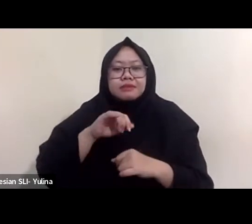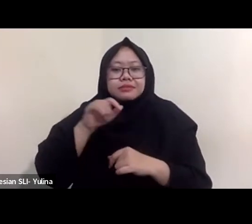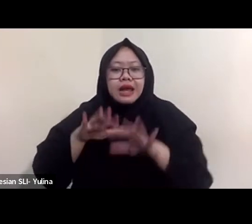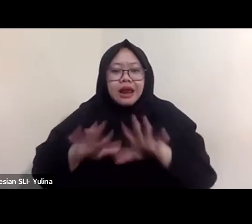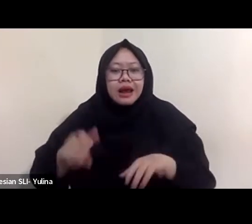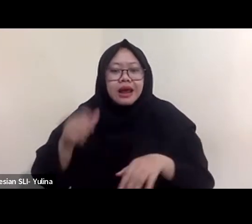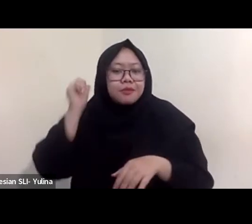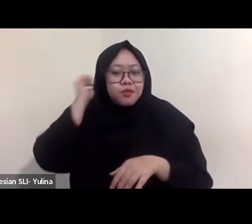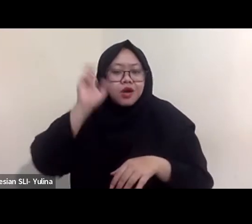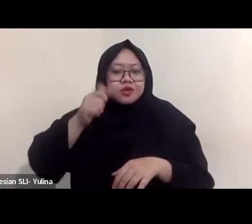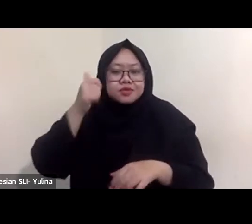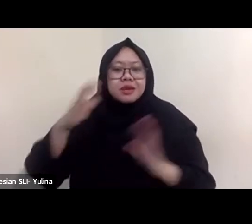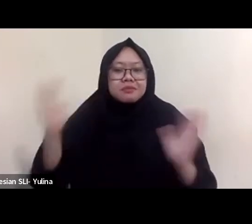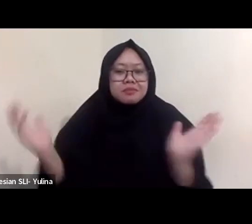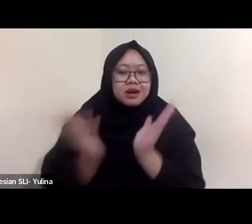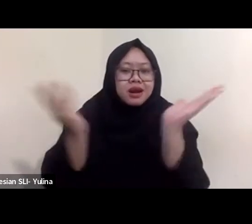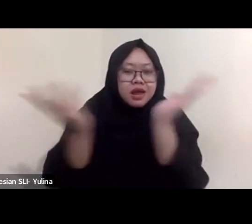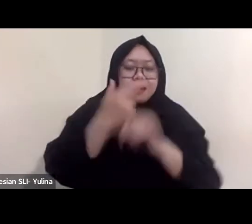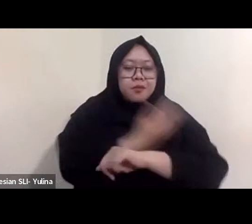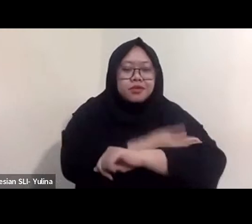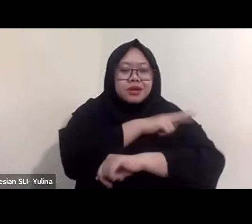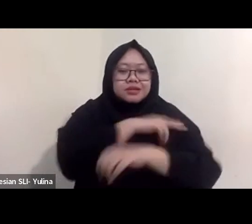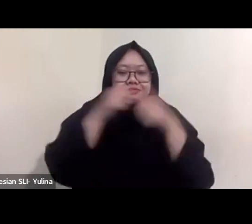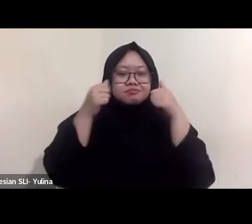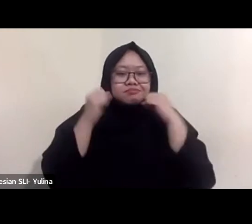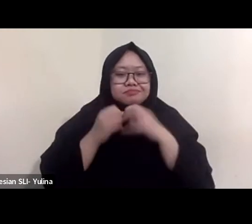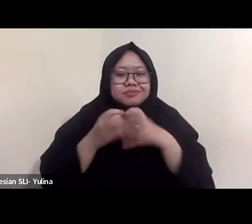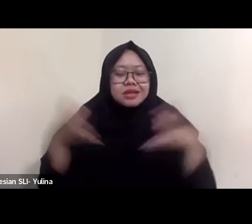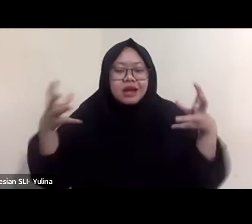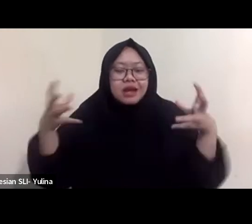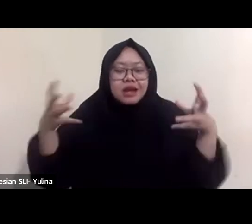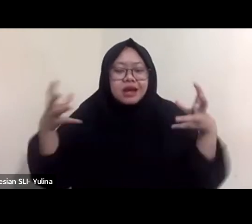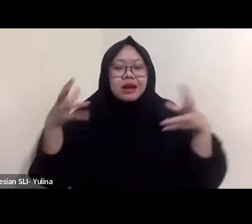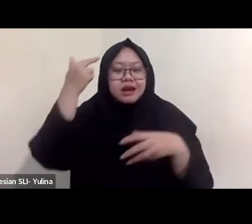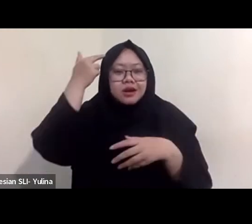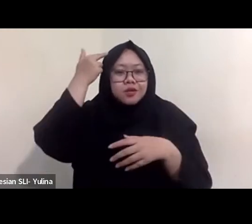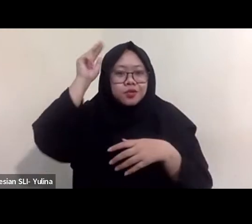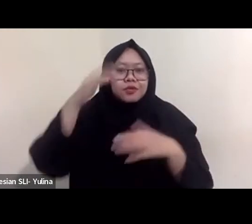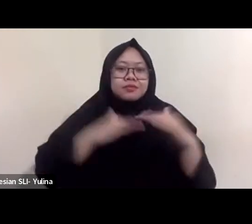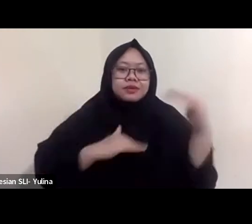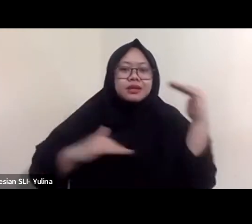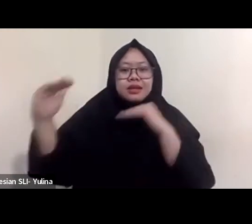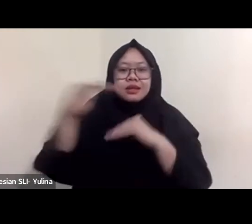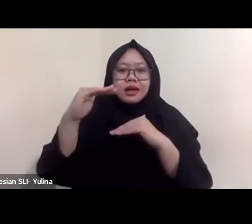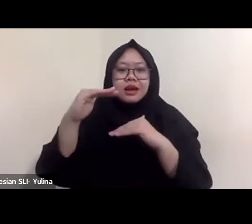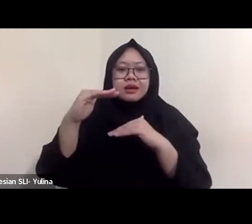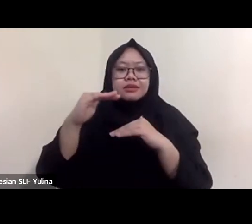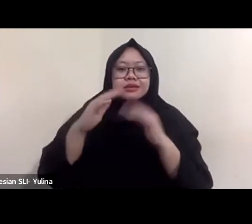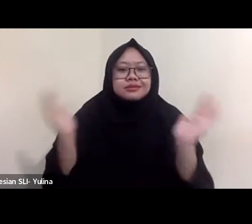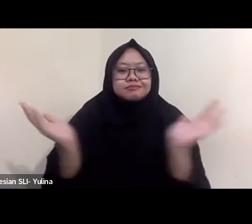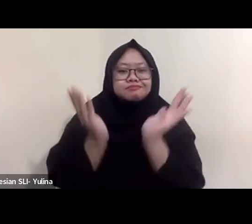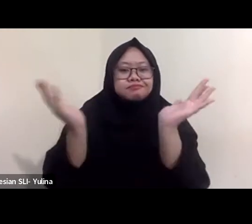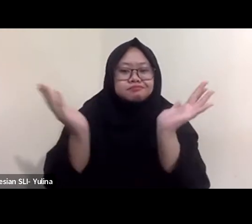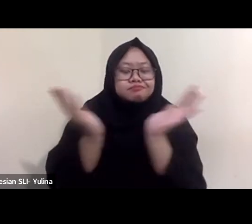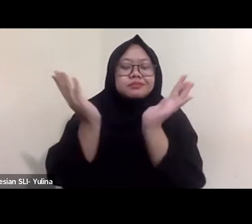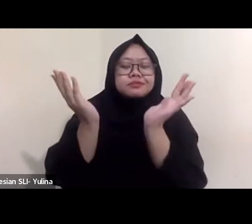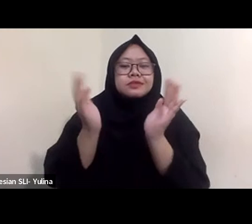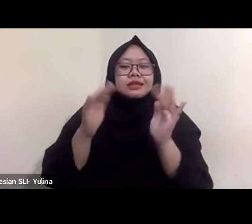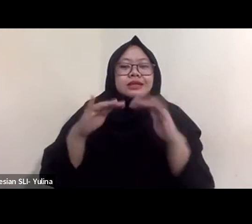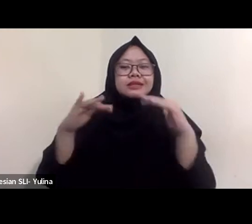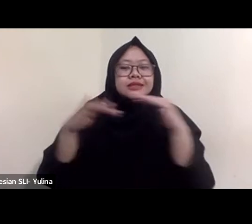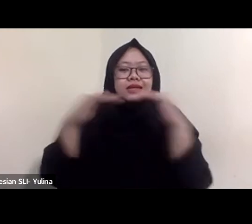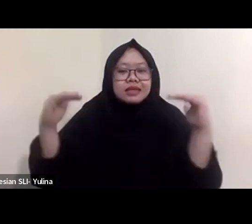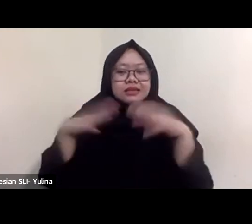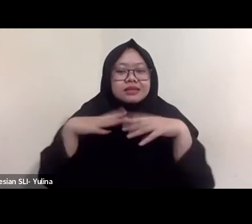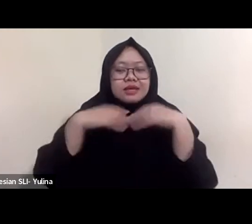untuk menjadi pahlawan dalam meningkatkan kesejahteraan keluarga. Namun, sayangnya hal itu tidak pernah